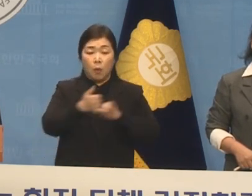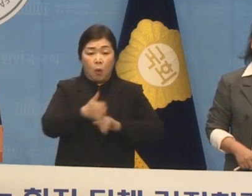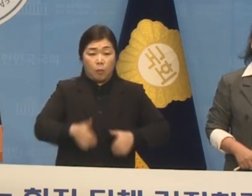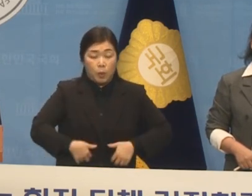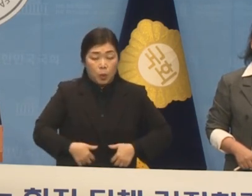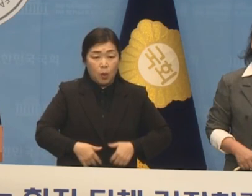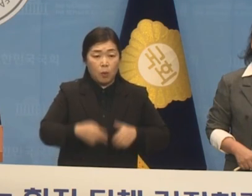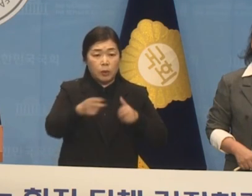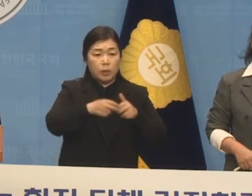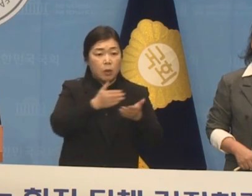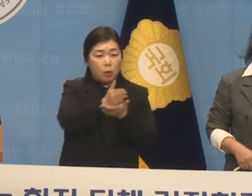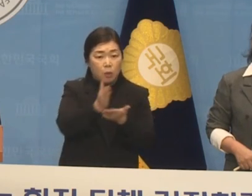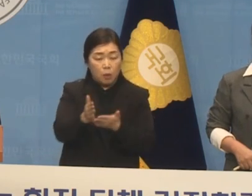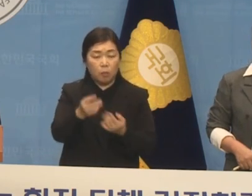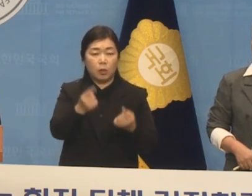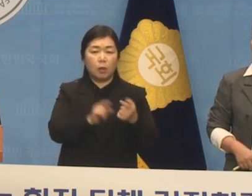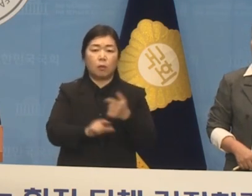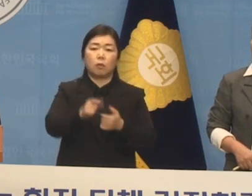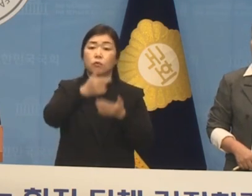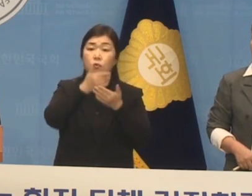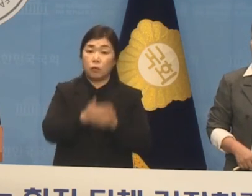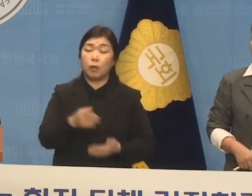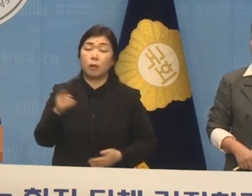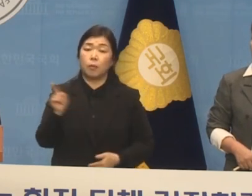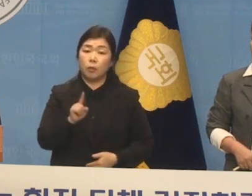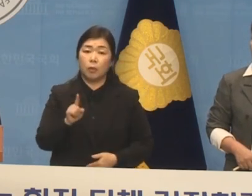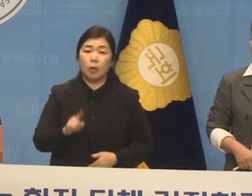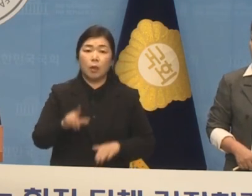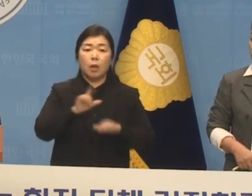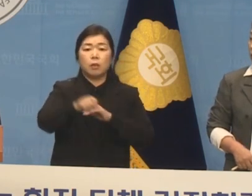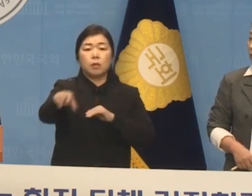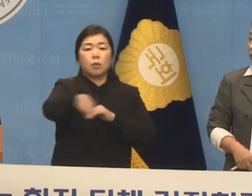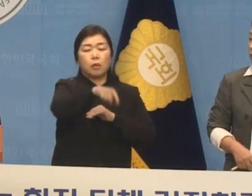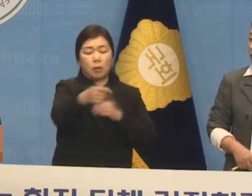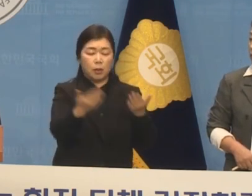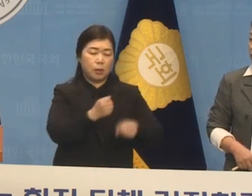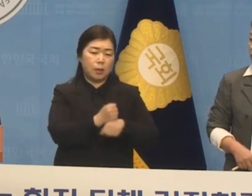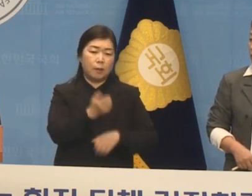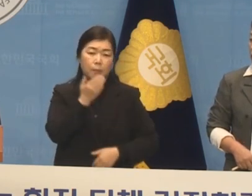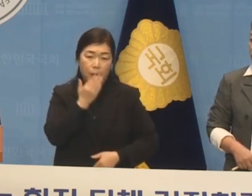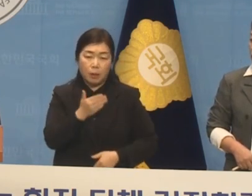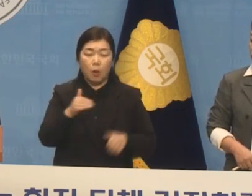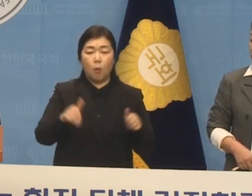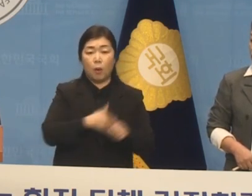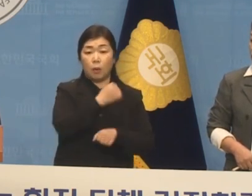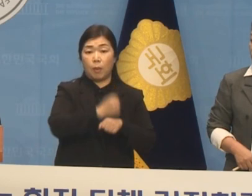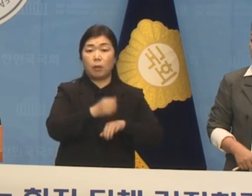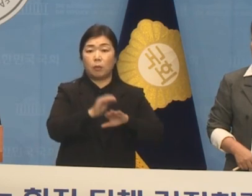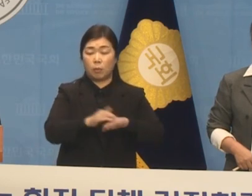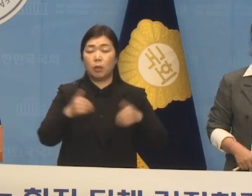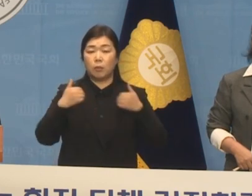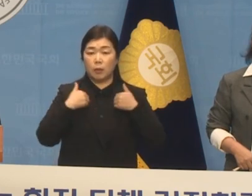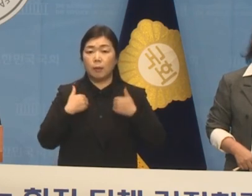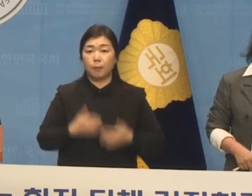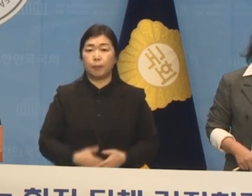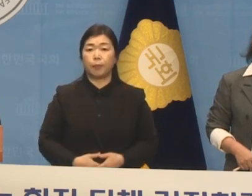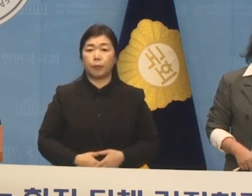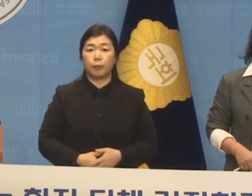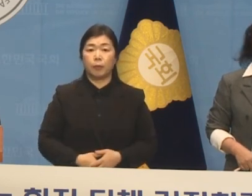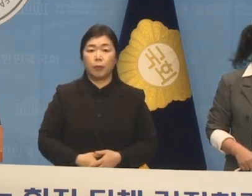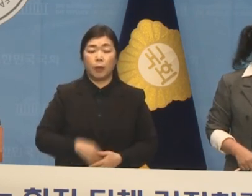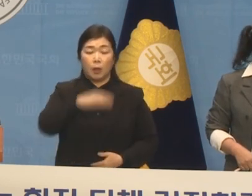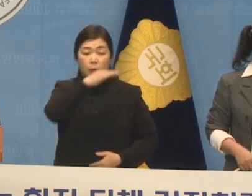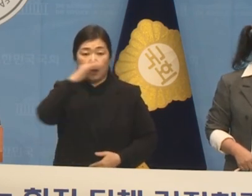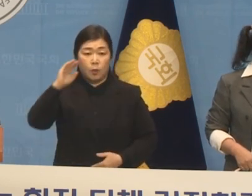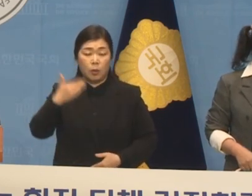의사들이 지역에서 일할 수 있는 환경입니다. 제대로 된 지역 공공병원이 있어야 의사들이 지방에